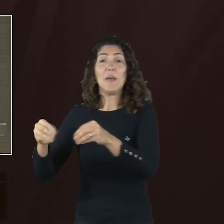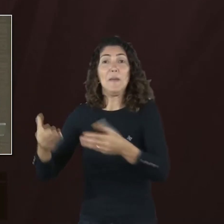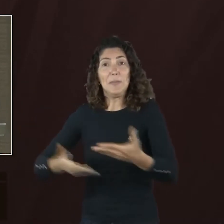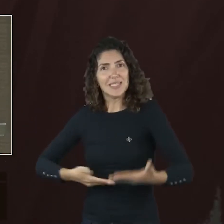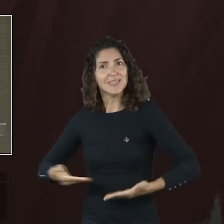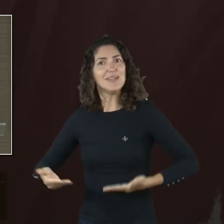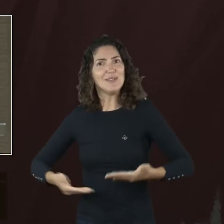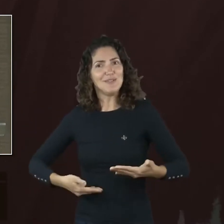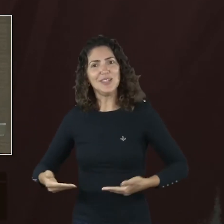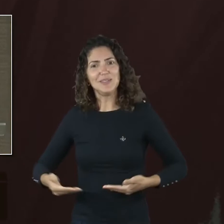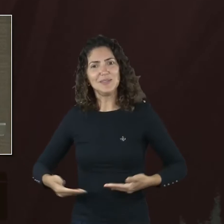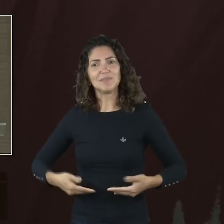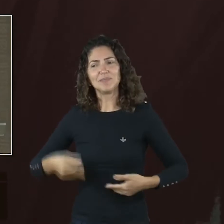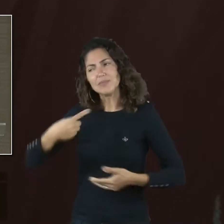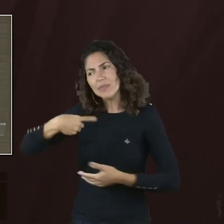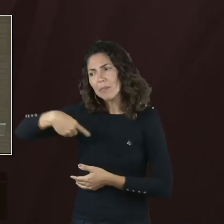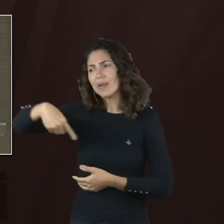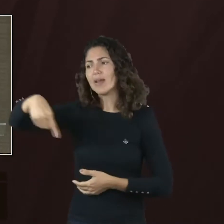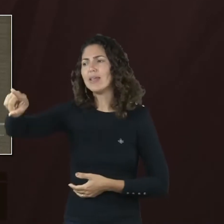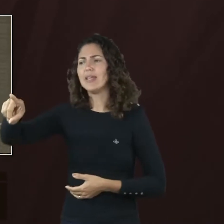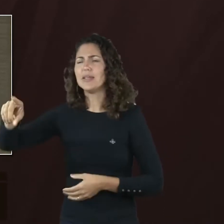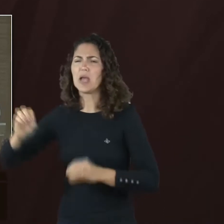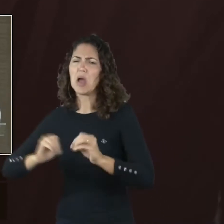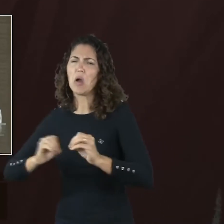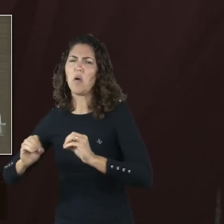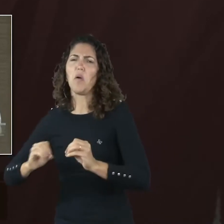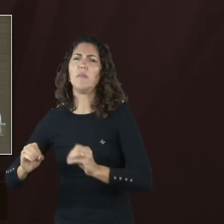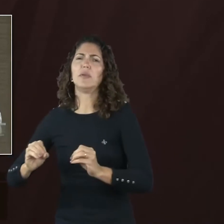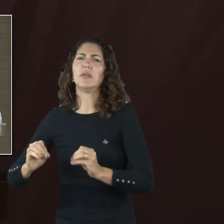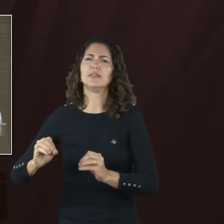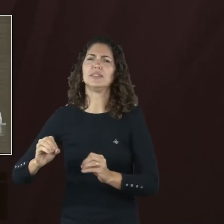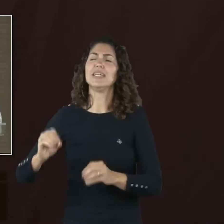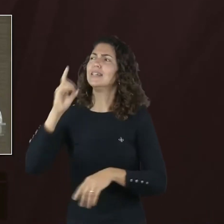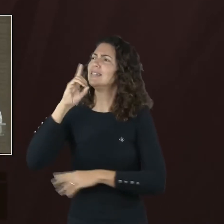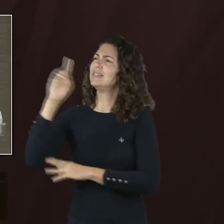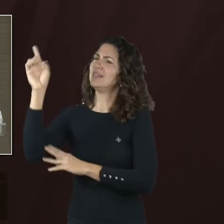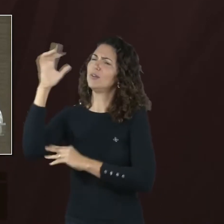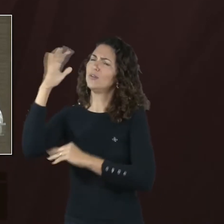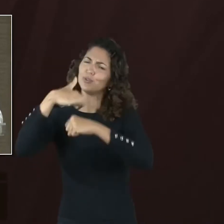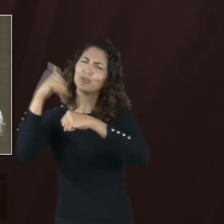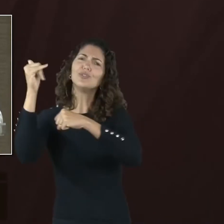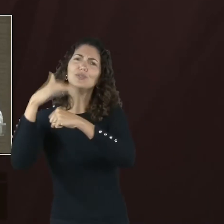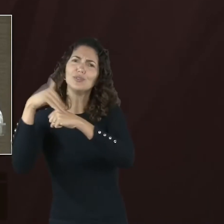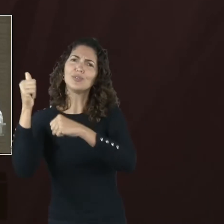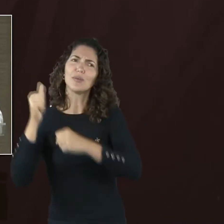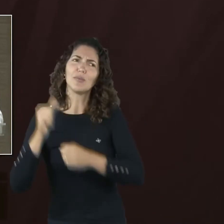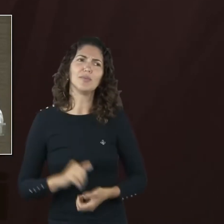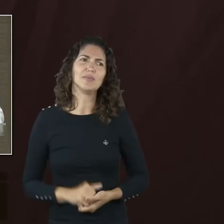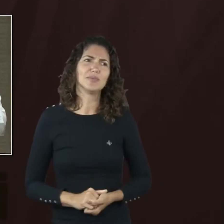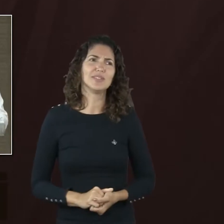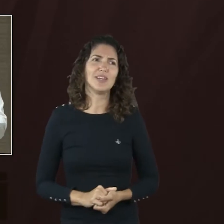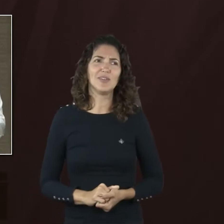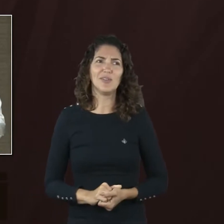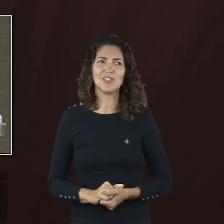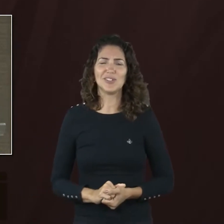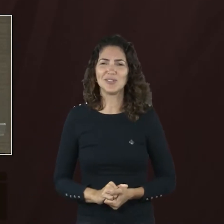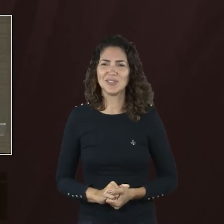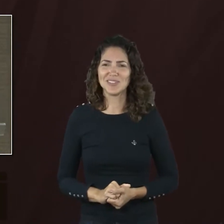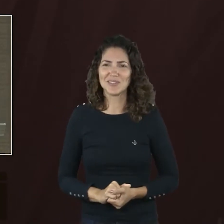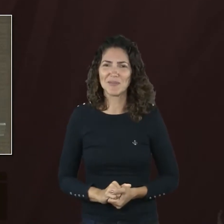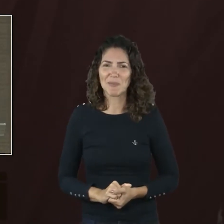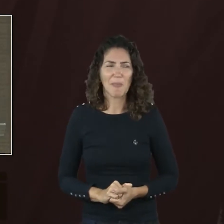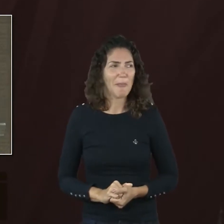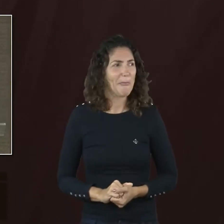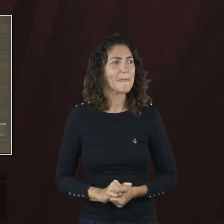Barnabé e a Saulo para a obra que os tenho chamado. Irmãos, não é assim. O Espírito